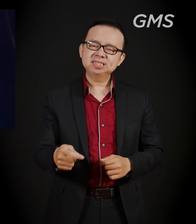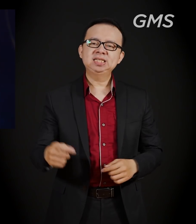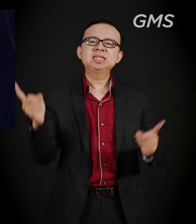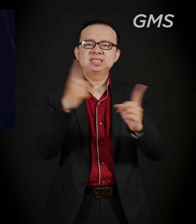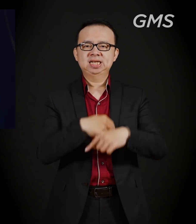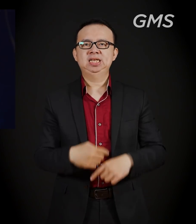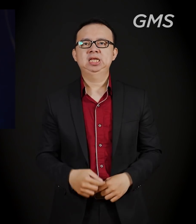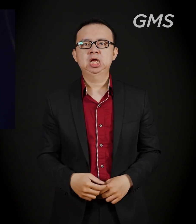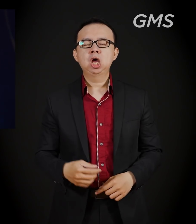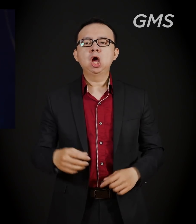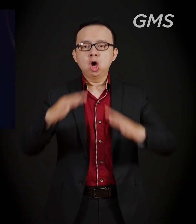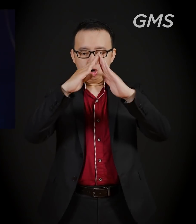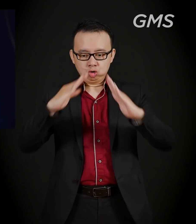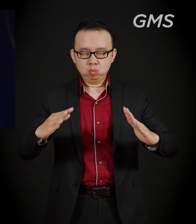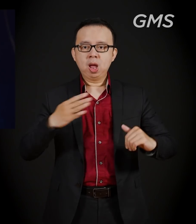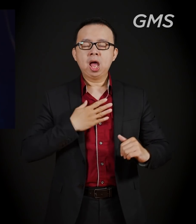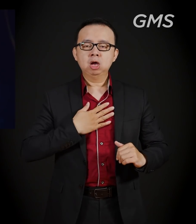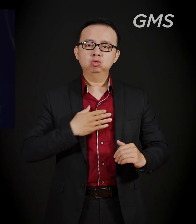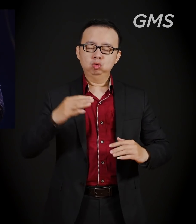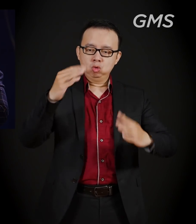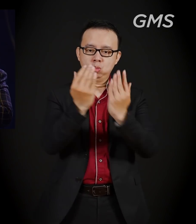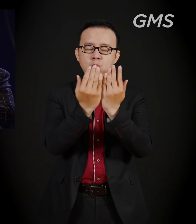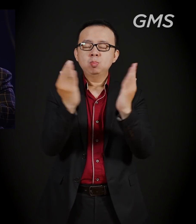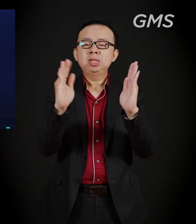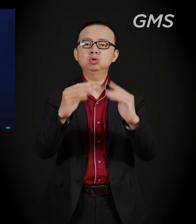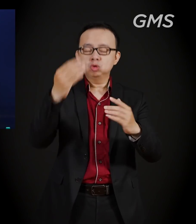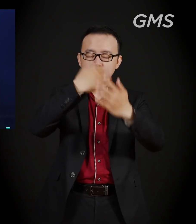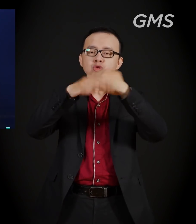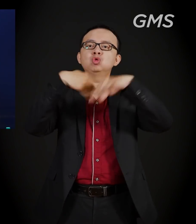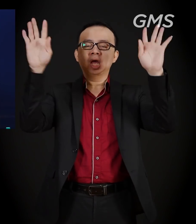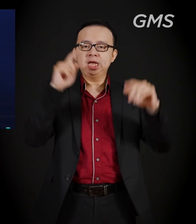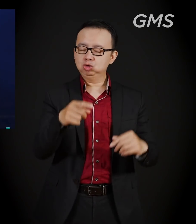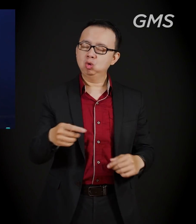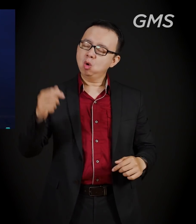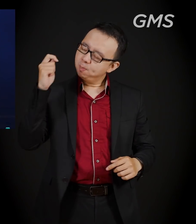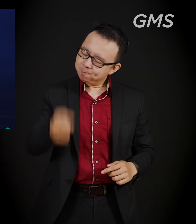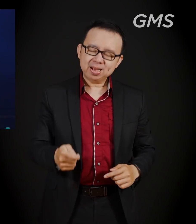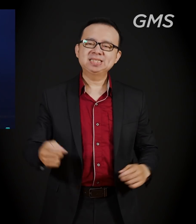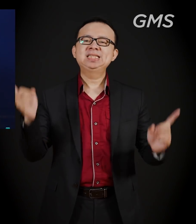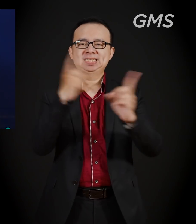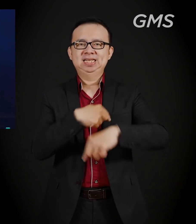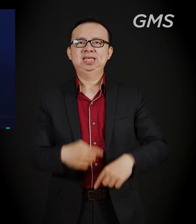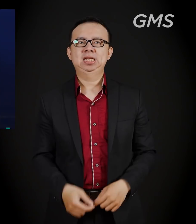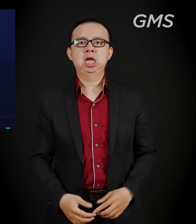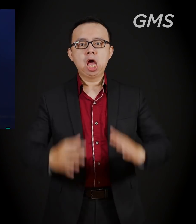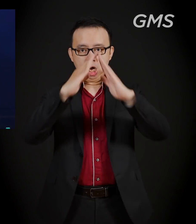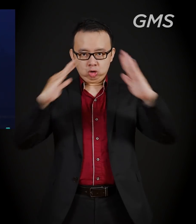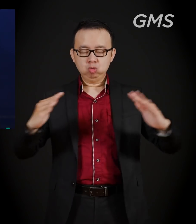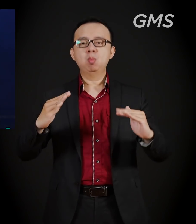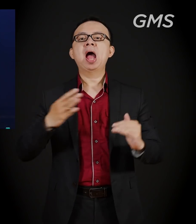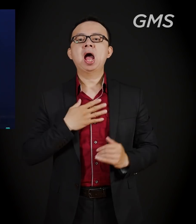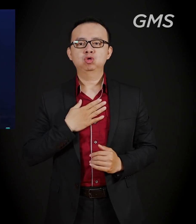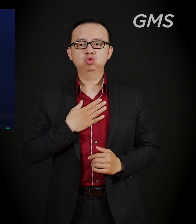rumah saya pintu gerbang sorga, itu yang akan terjadi. Amin. Iya kan? Sama-sama bilang sama saya. Rumah saya